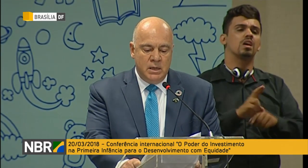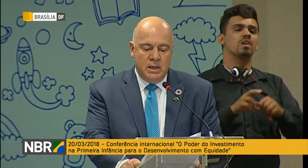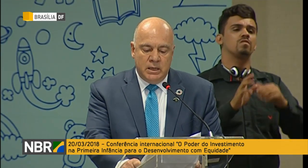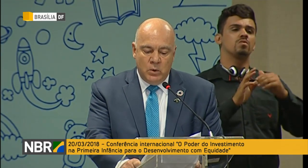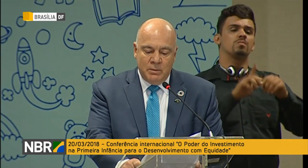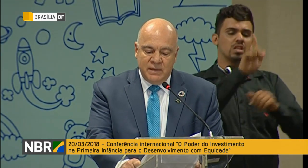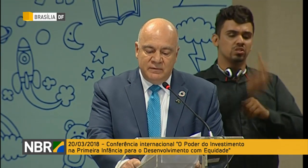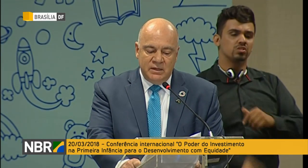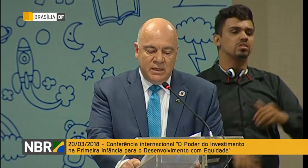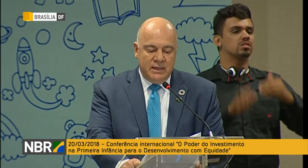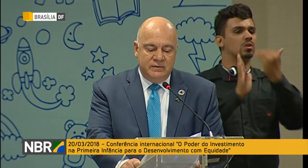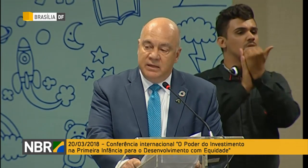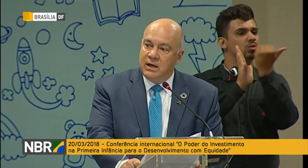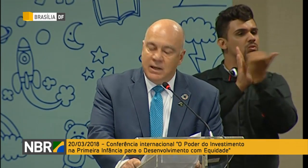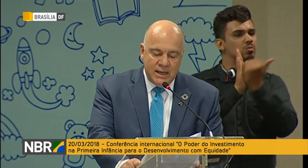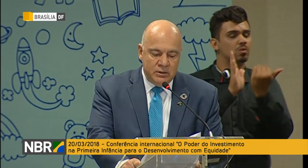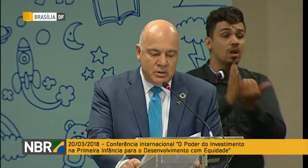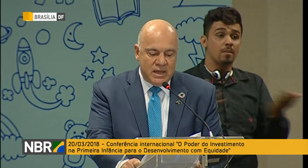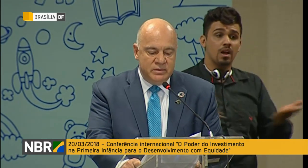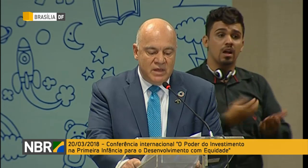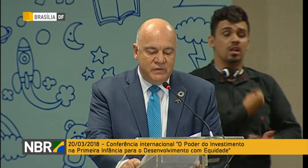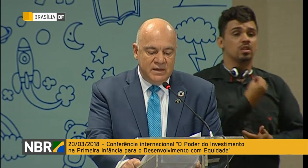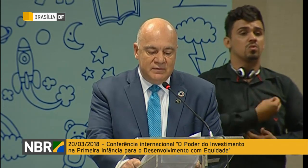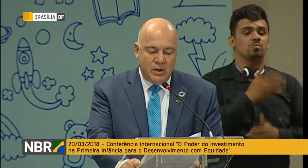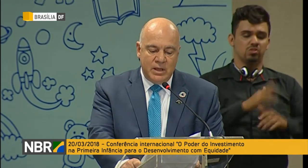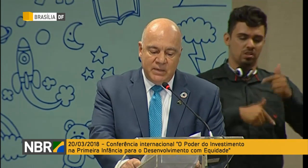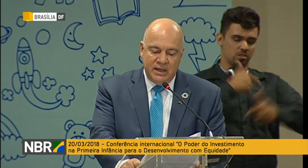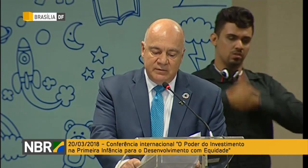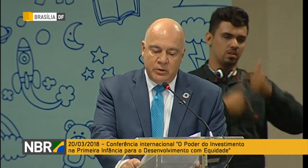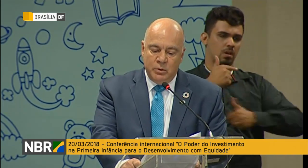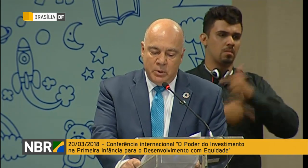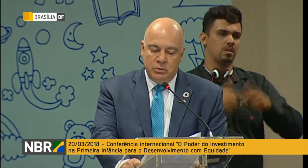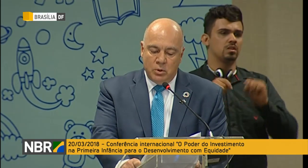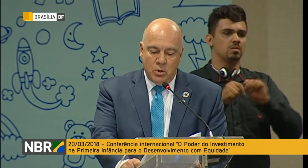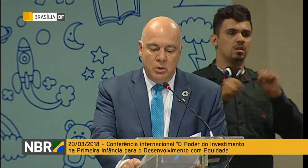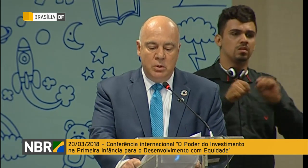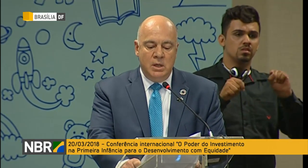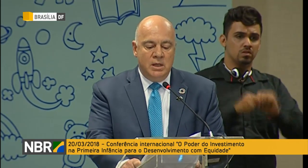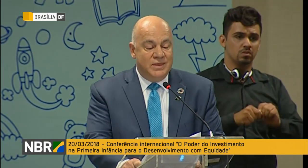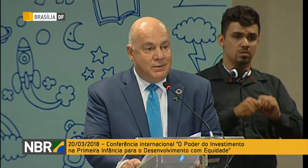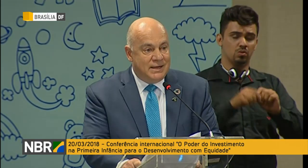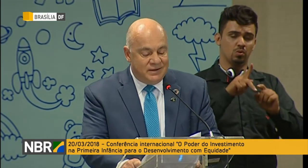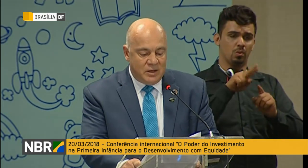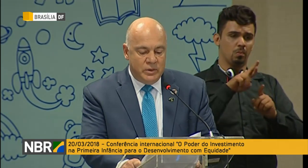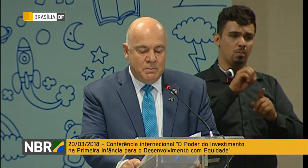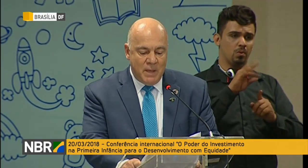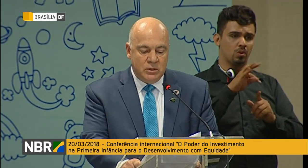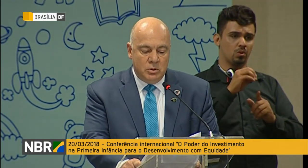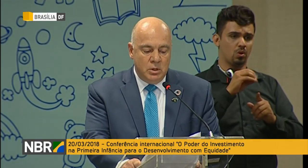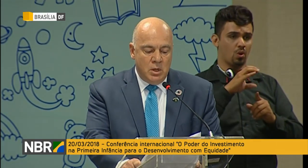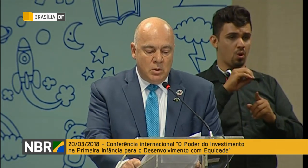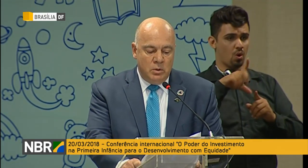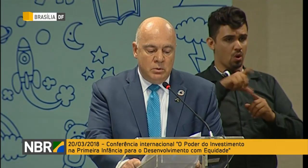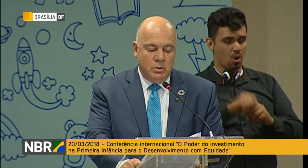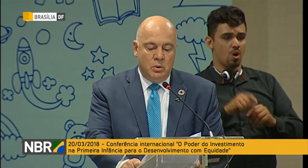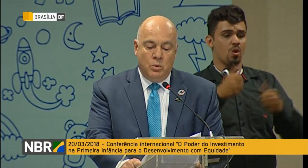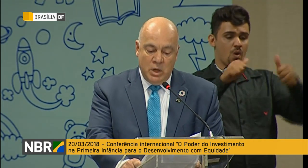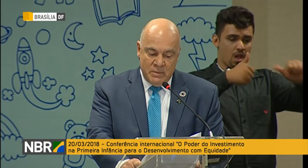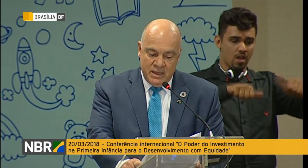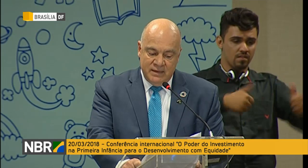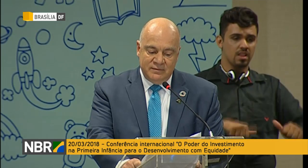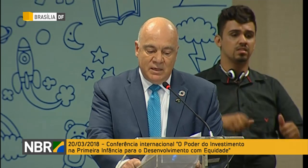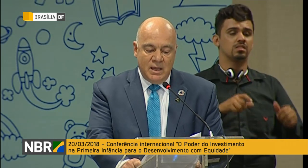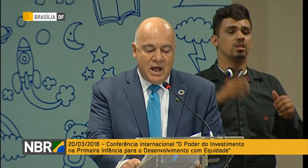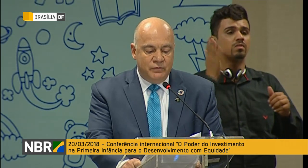programa. Igualmente, está trabalhando na definição e aplicação de um protocolo de avaliação de impacto com